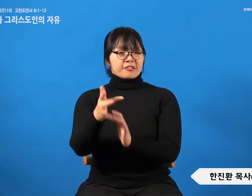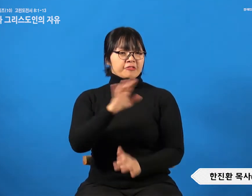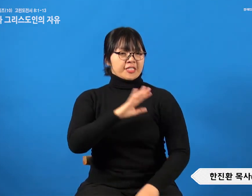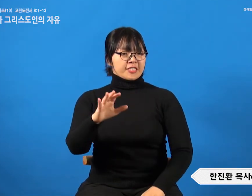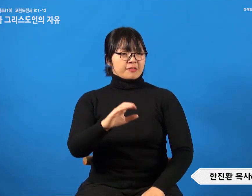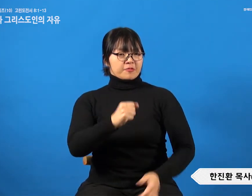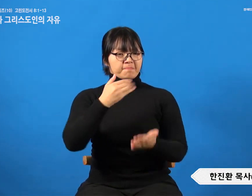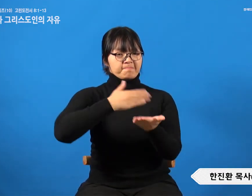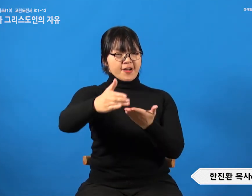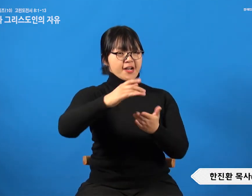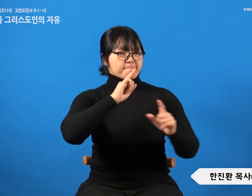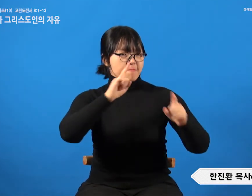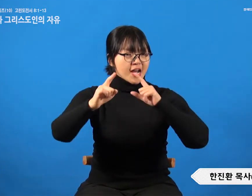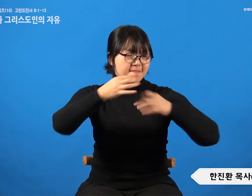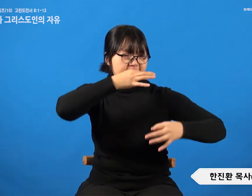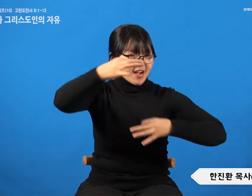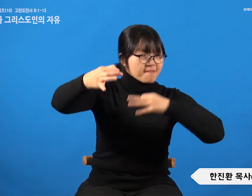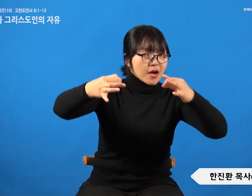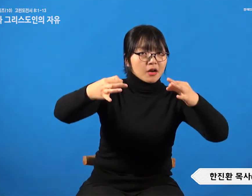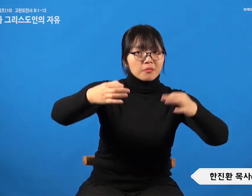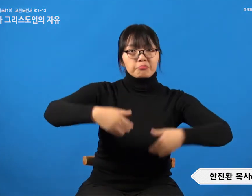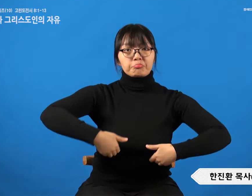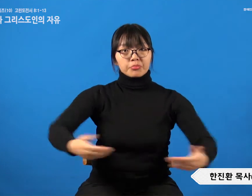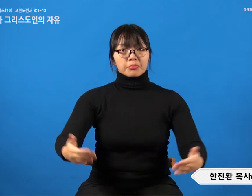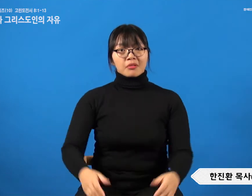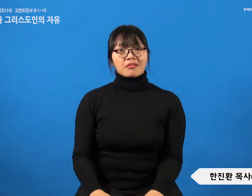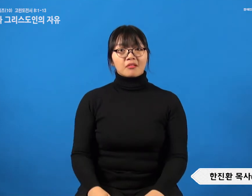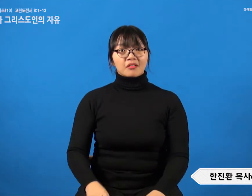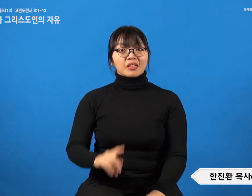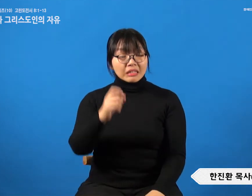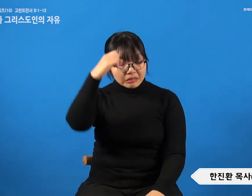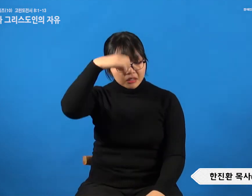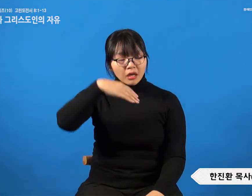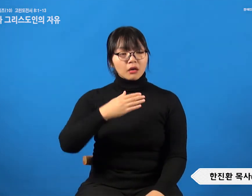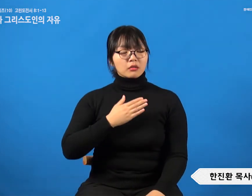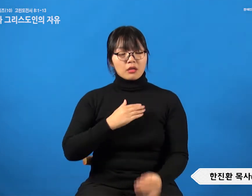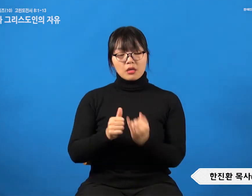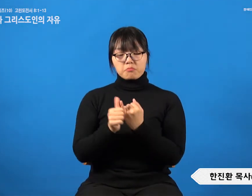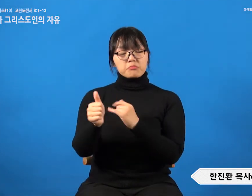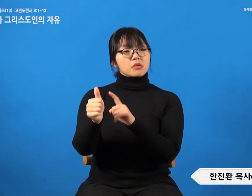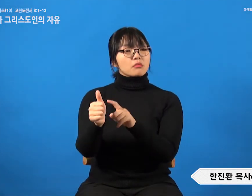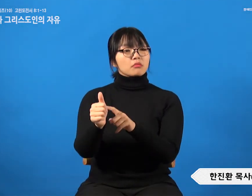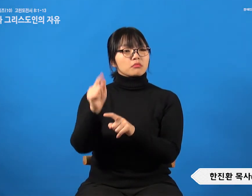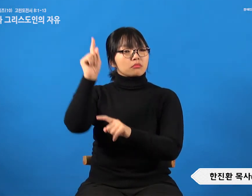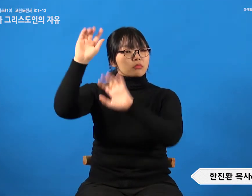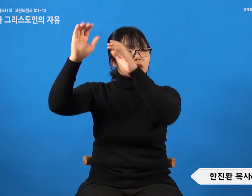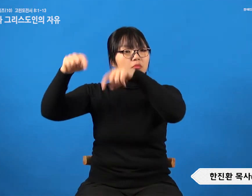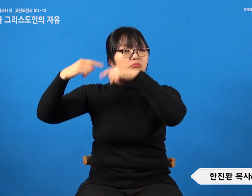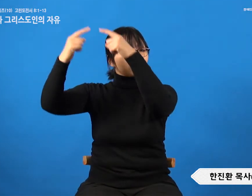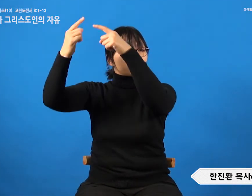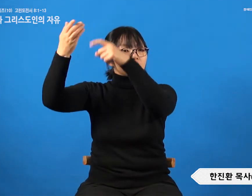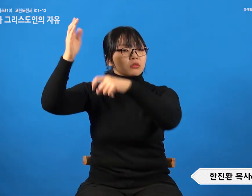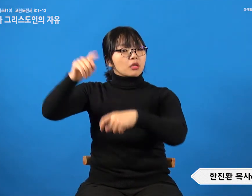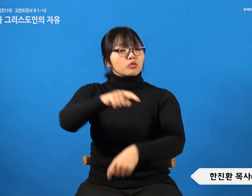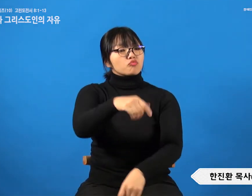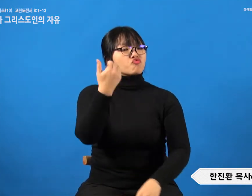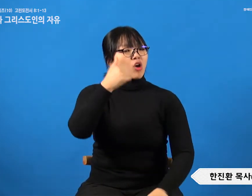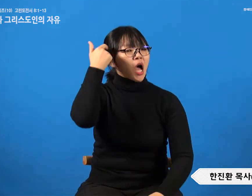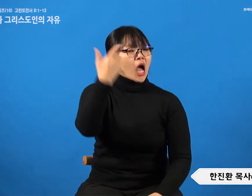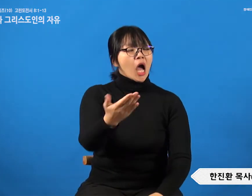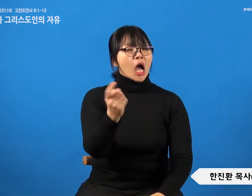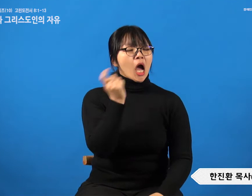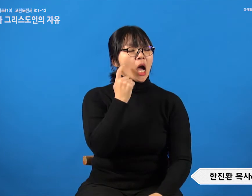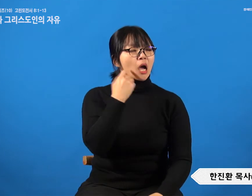명하노니 썩 물러가라. 그래도 고함칠 필요도 없어요. 내 남편은 천국에 있는데 너는 누구냐? 한마디